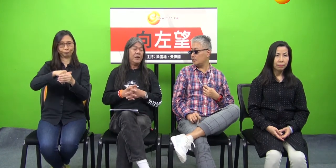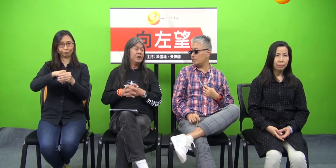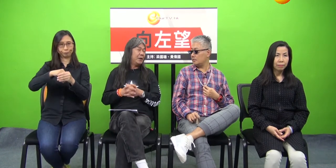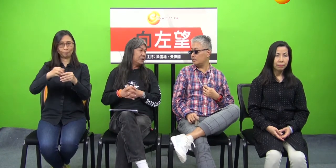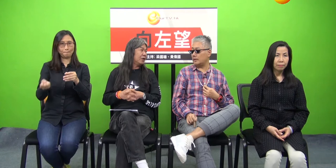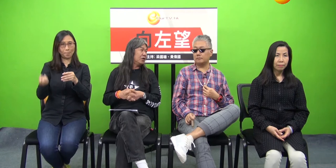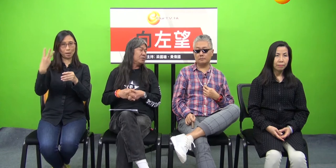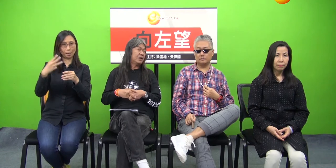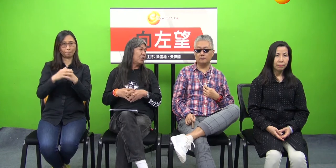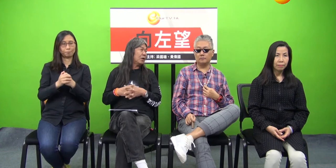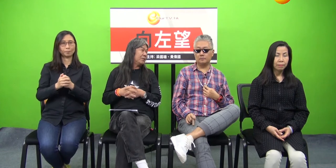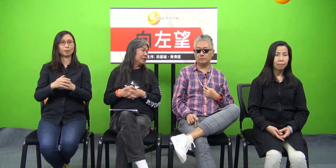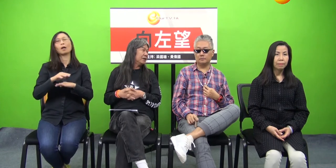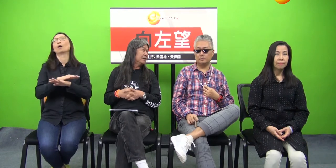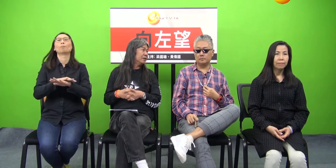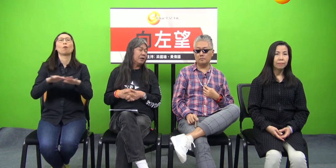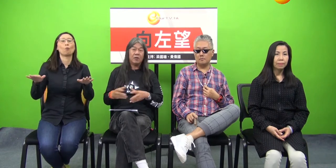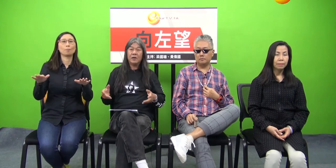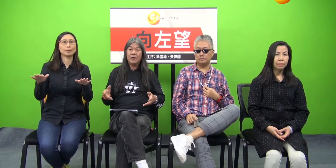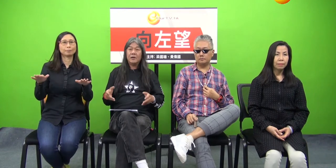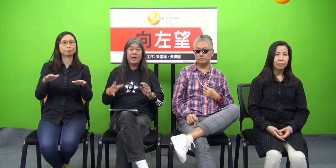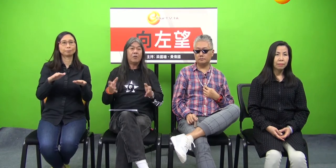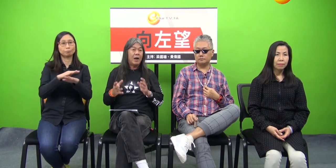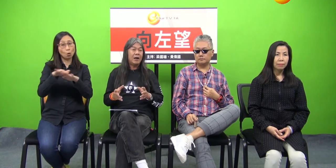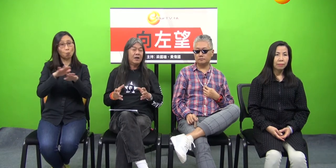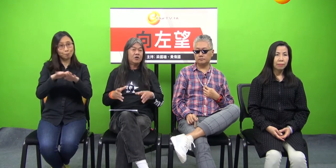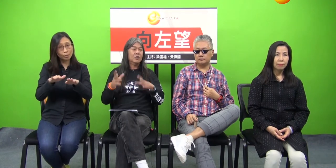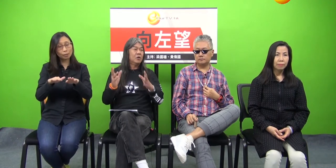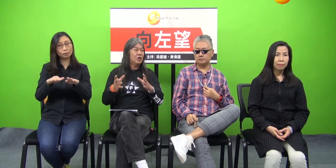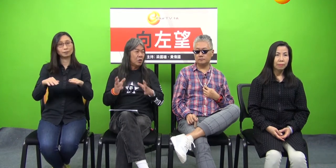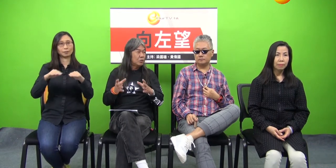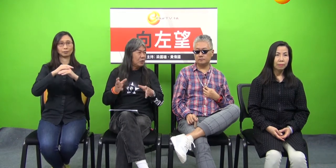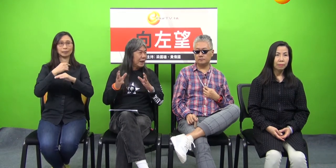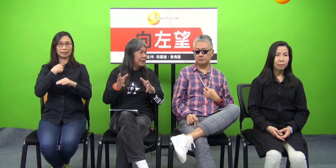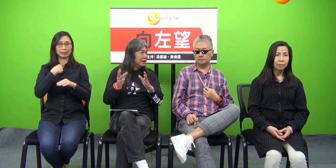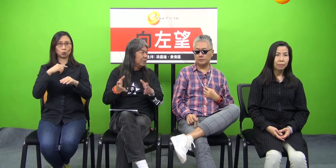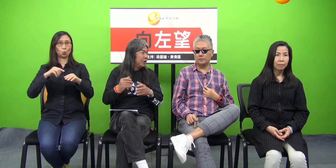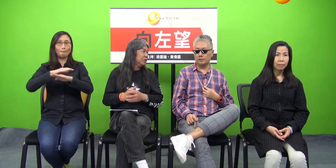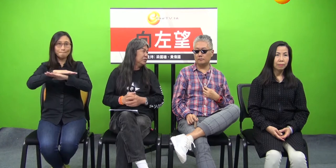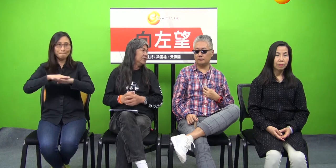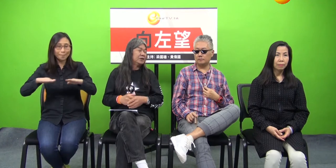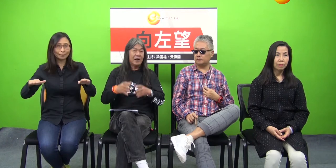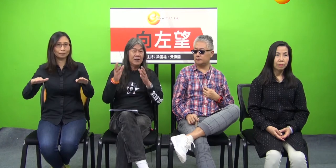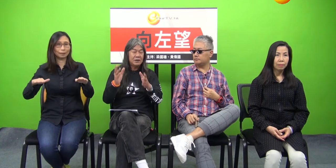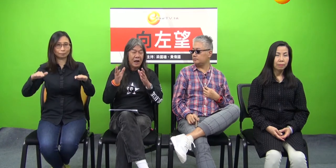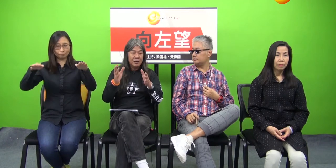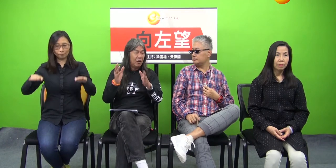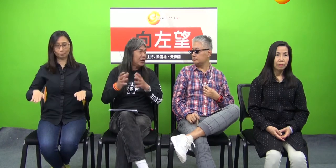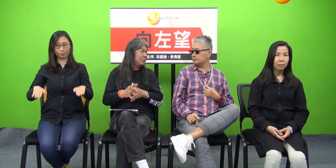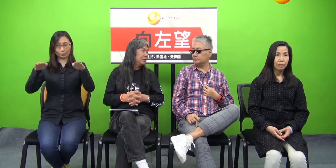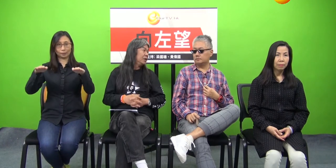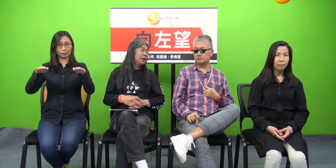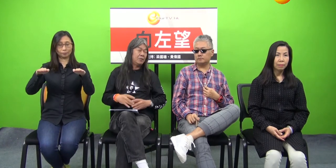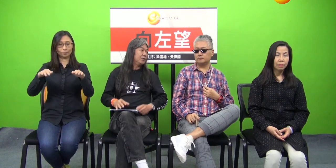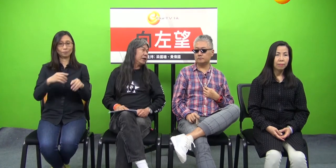普遍而平等。佢嗰陣就叫普及而平等嘅。喂，哥，即係話盡量做到一人一票等量